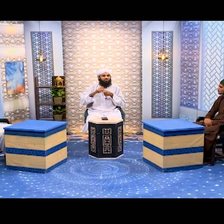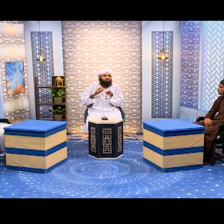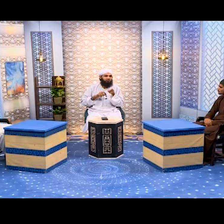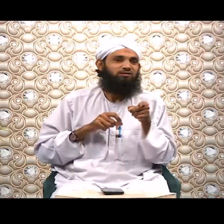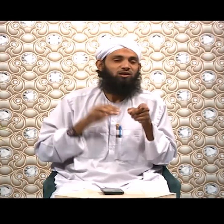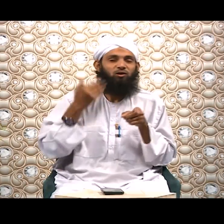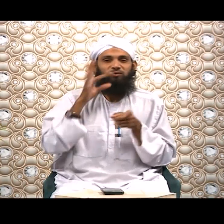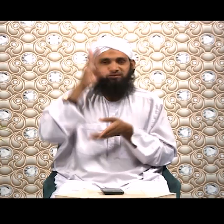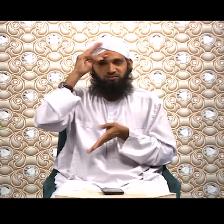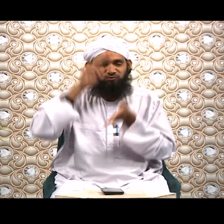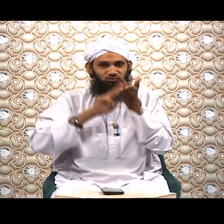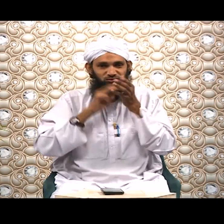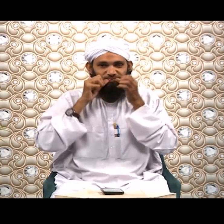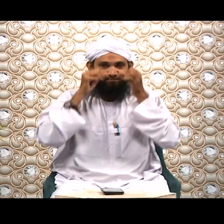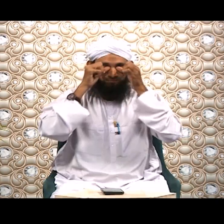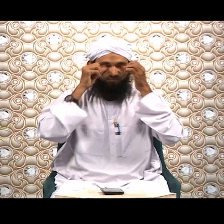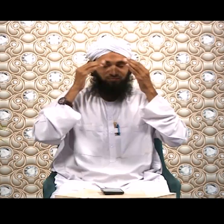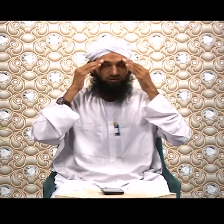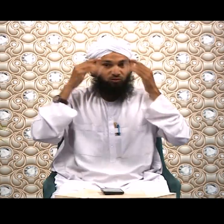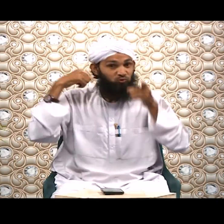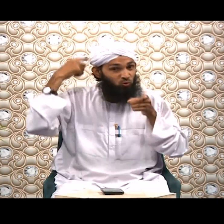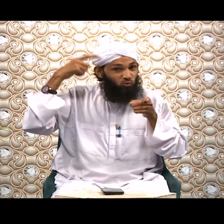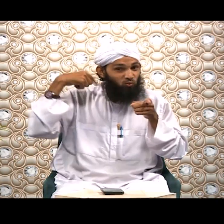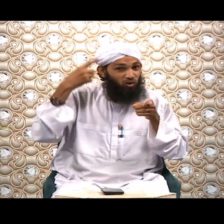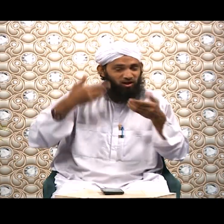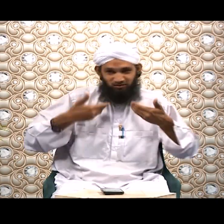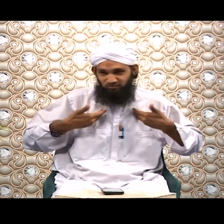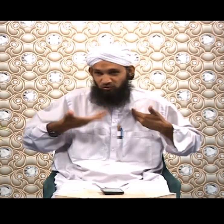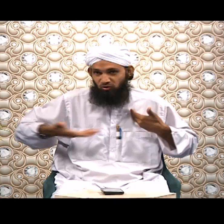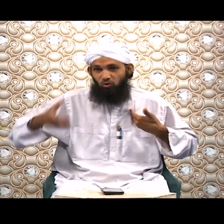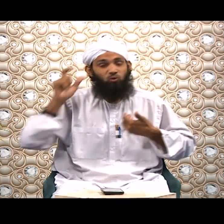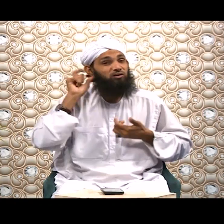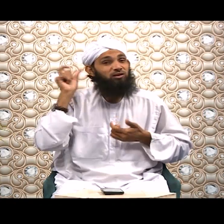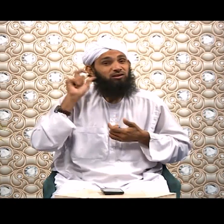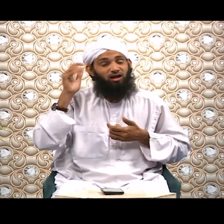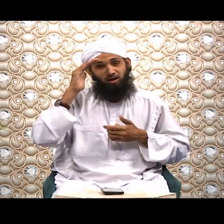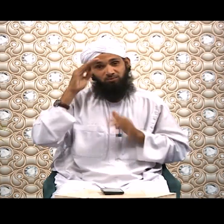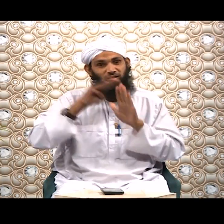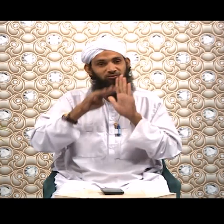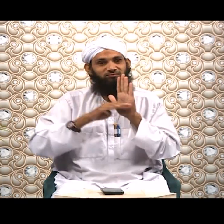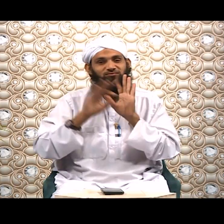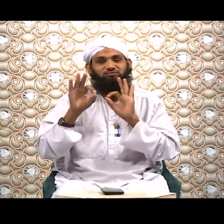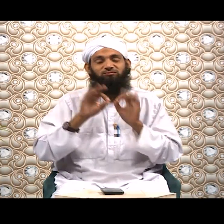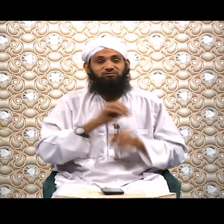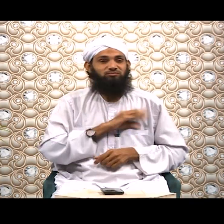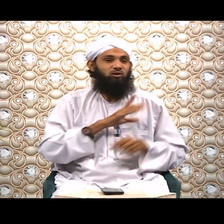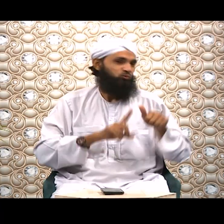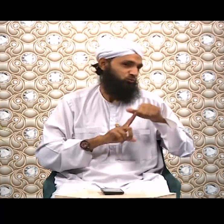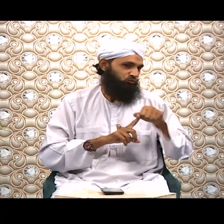کریم صلی اللہ علیہ وآلہ وصحبہ وسلم کے امتی اور اسلامی معاشرے کے اہم فرد بھی ہیں۔ اگر ہماری تربیت